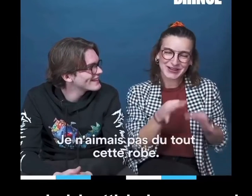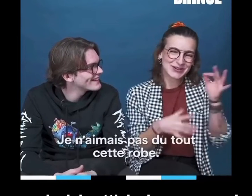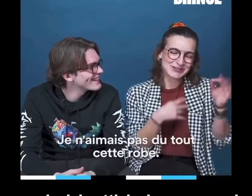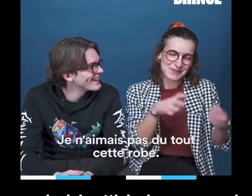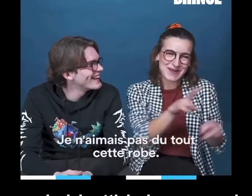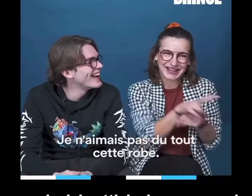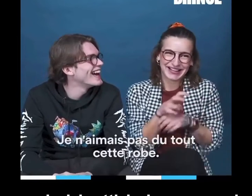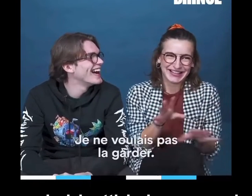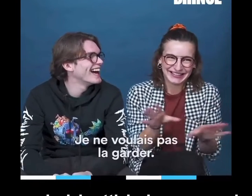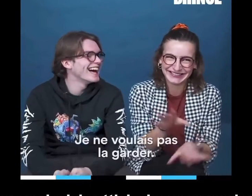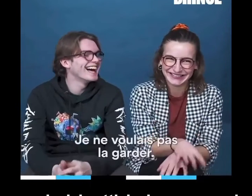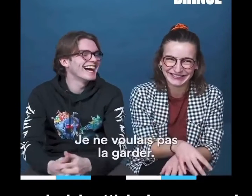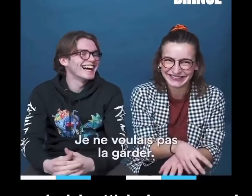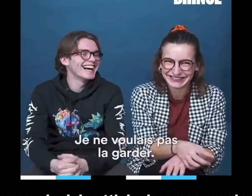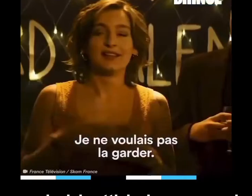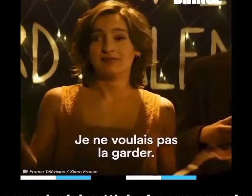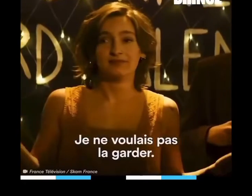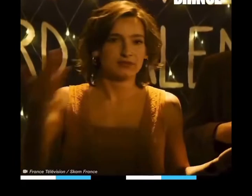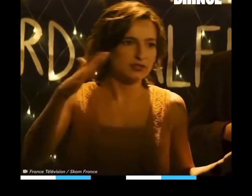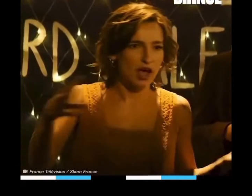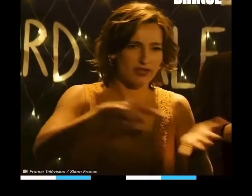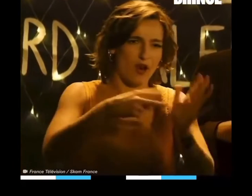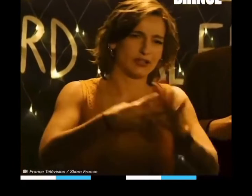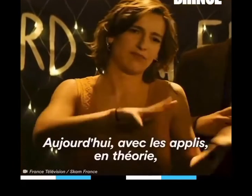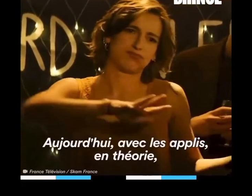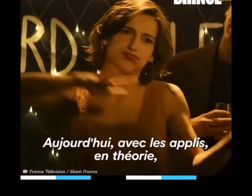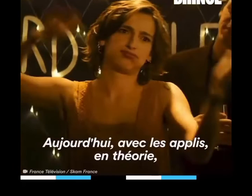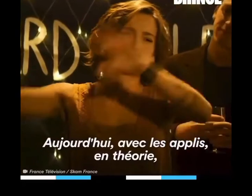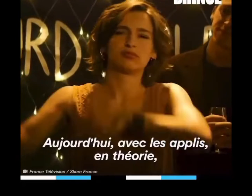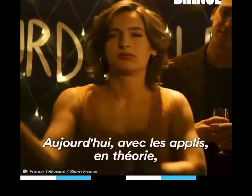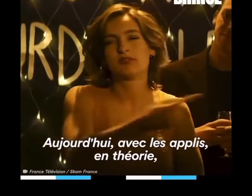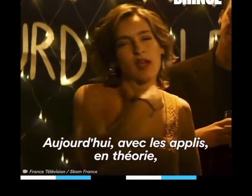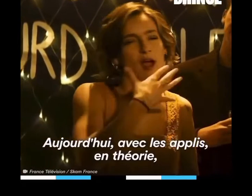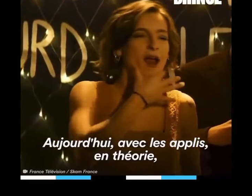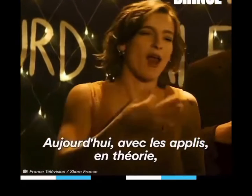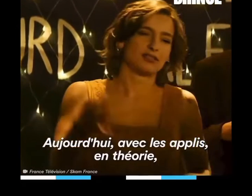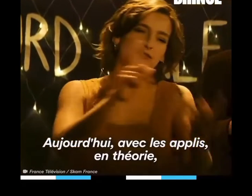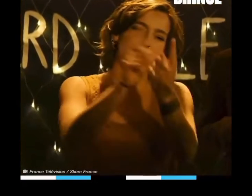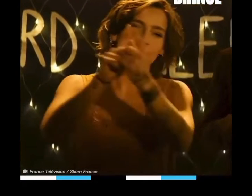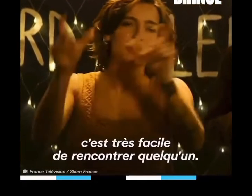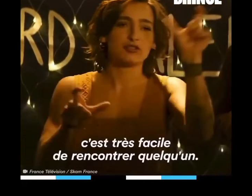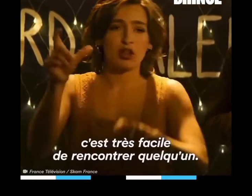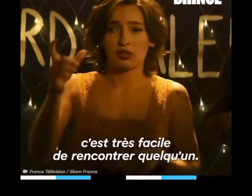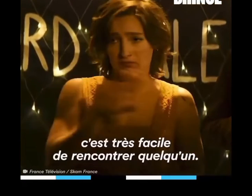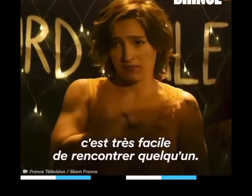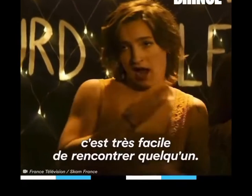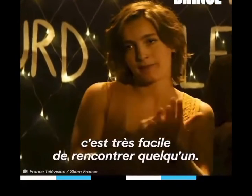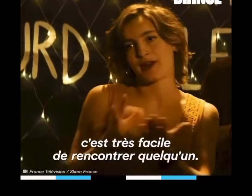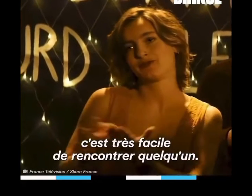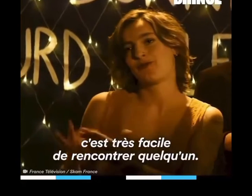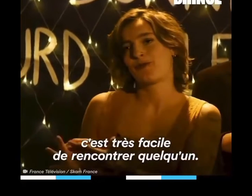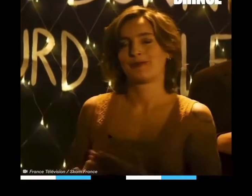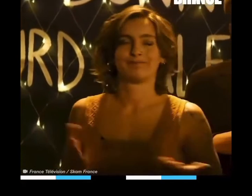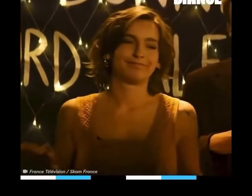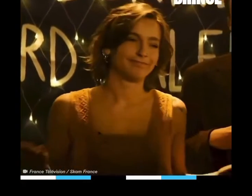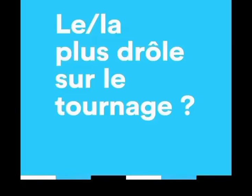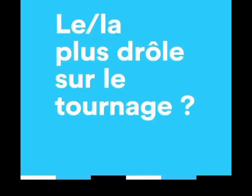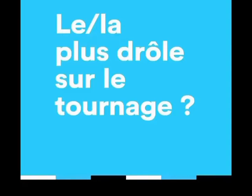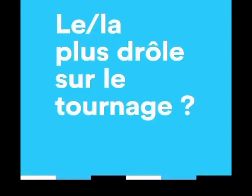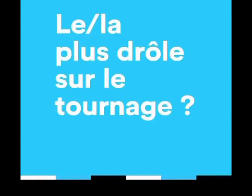tout cette robe. Je voulais pas la garder. Aujourd'hui, avec les applis, en théorie, c'est très facile de rencontrer quelqu'un.